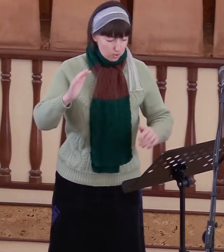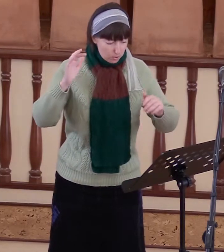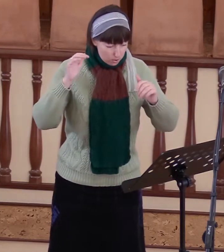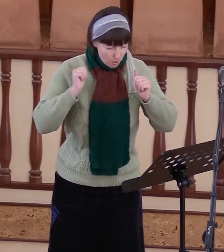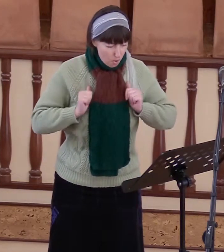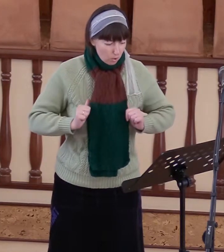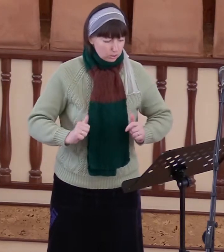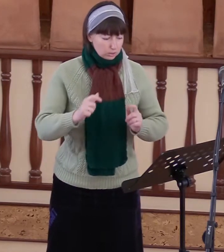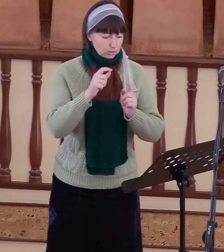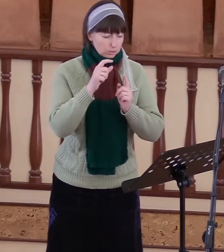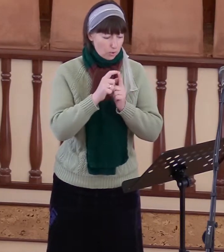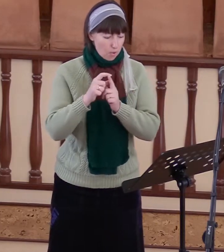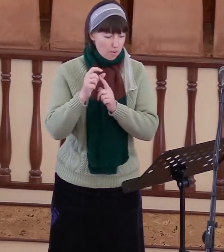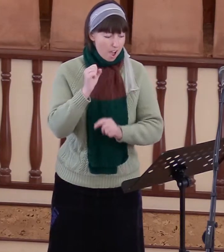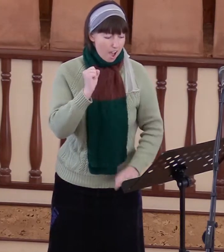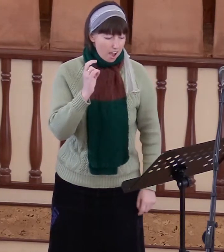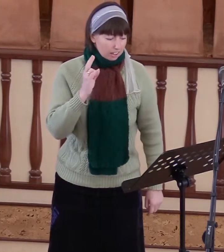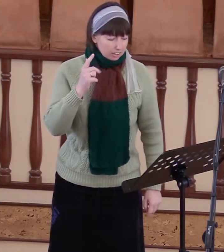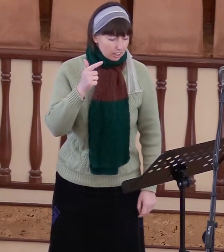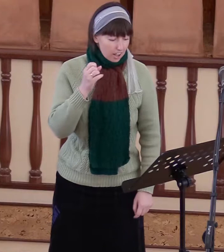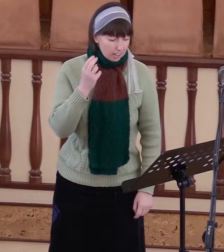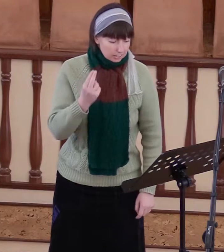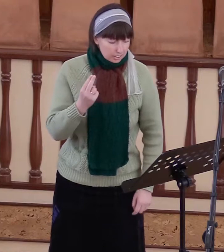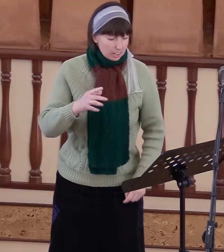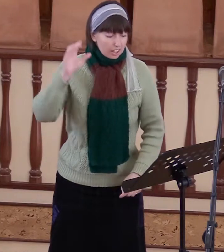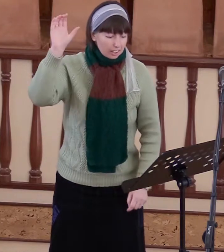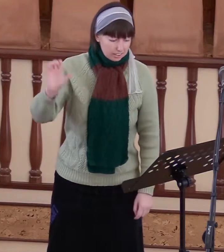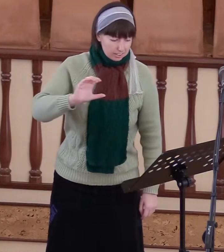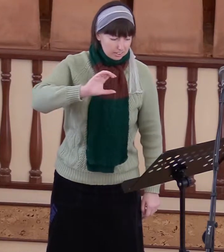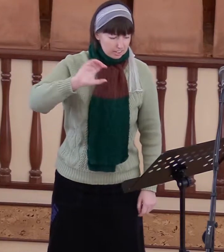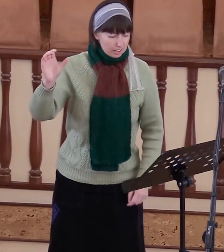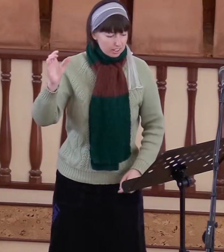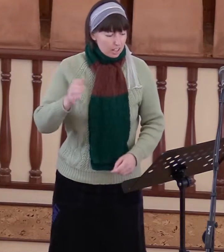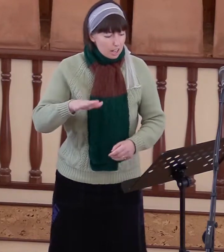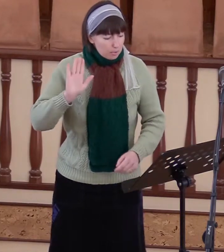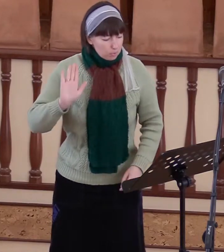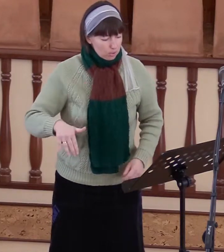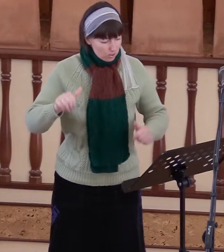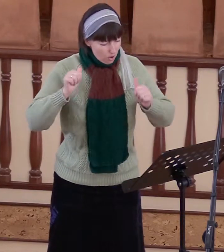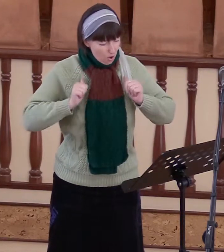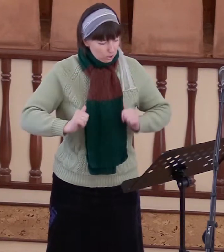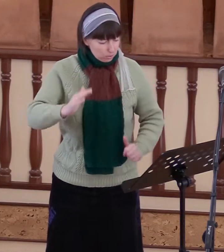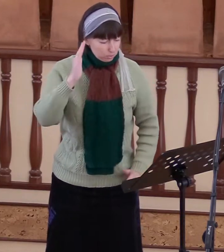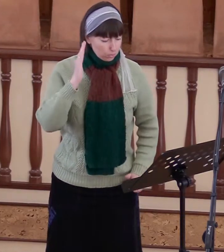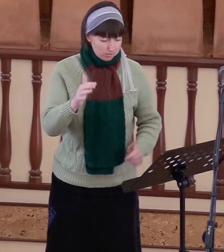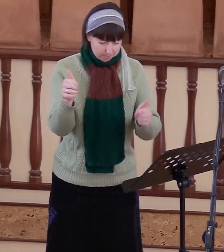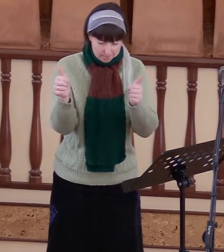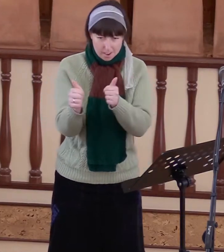Будь кротким, словно агнец на кресте. Пусть кротость будет спутником тебе.